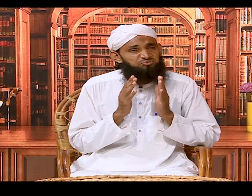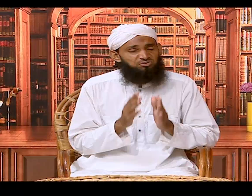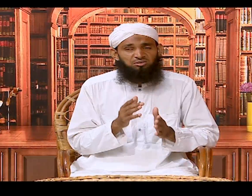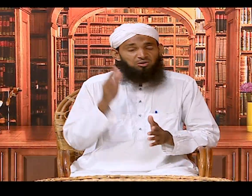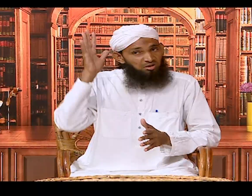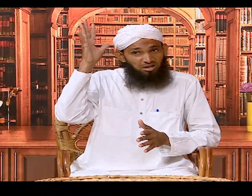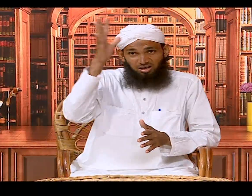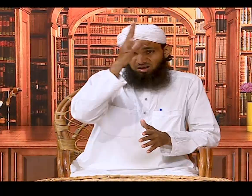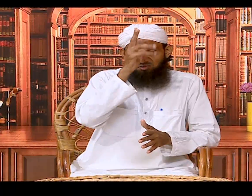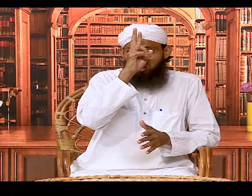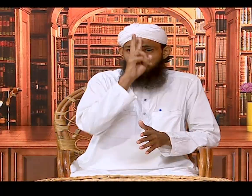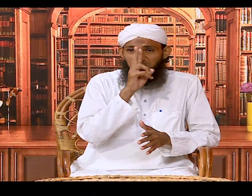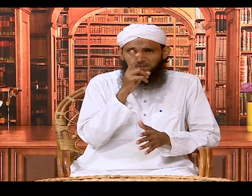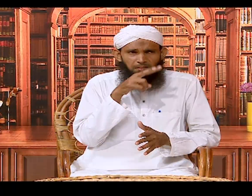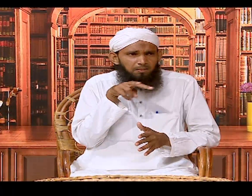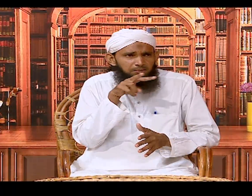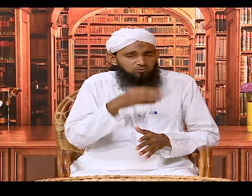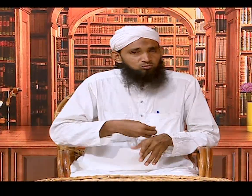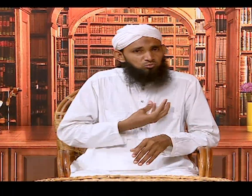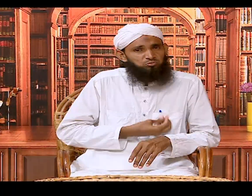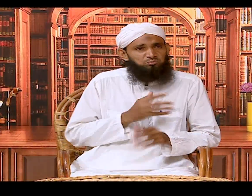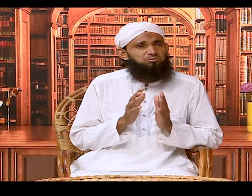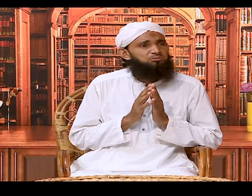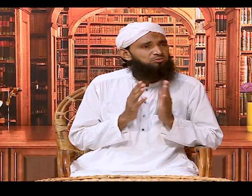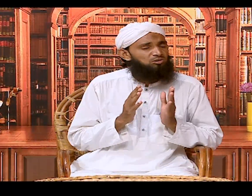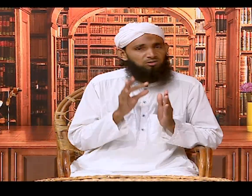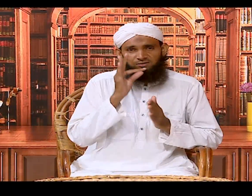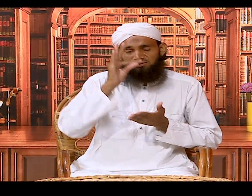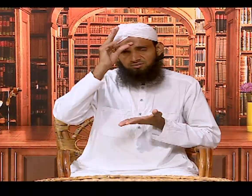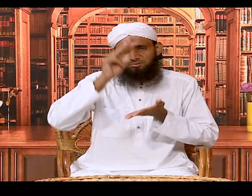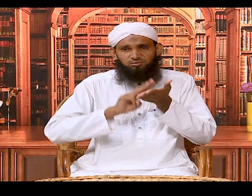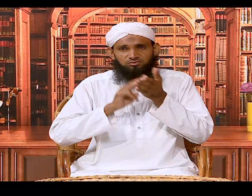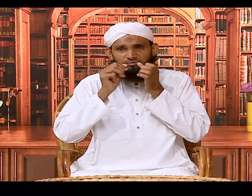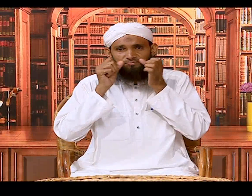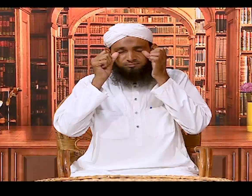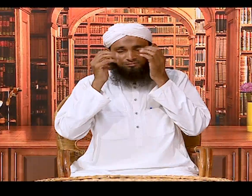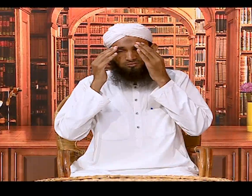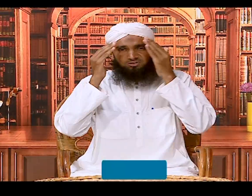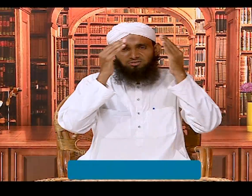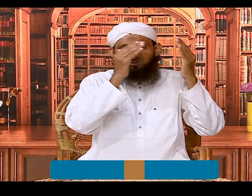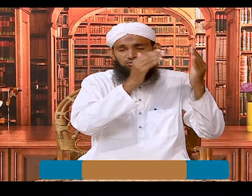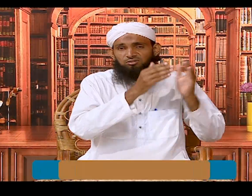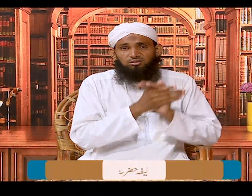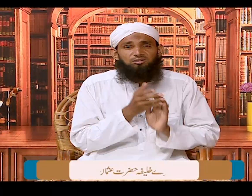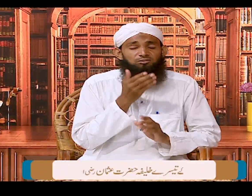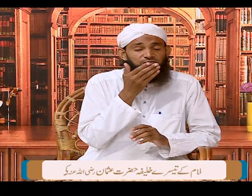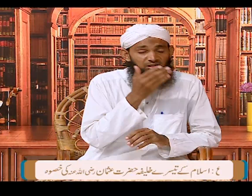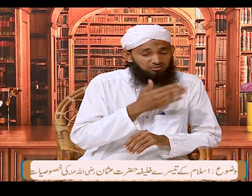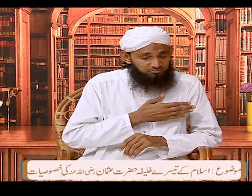لگے، جبکہ منافقین اس حالت کو دیکھ کر خوش ہو رہے تھے۔ پیارے آقا مکی مدنی مصطفیٰ صلی اللہ